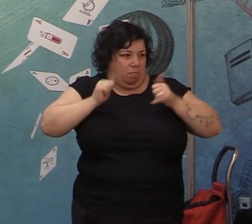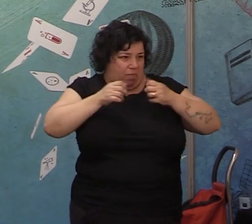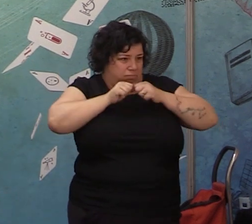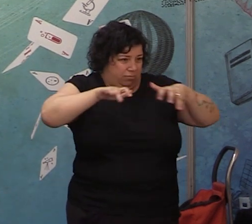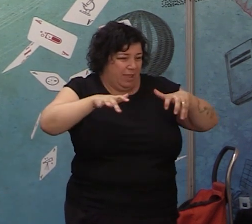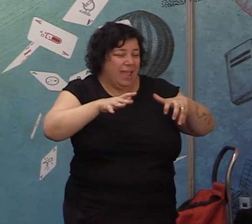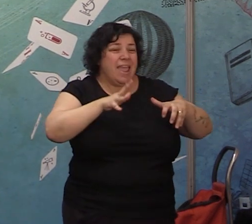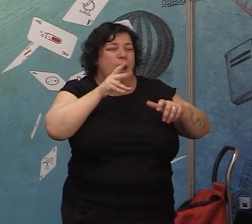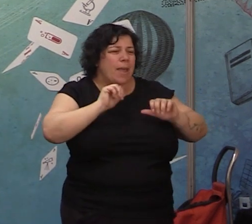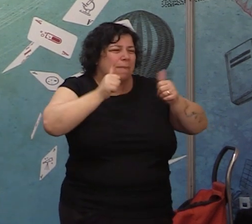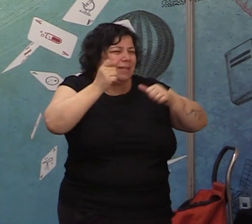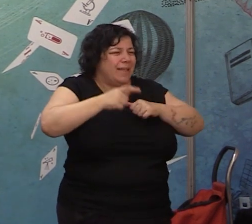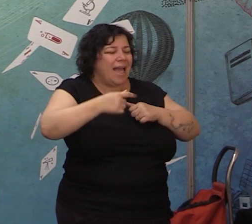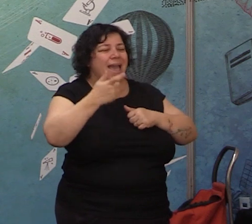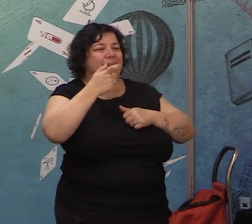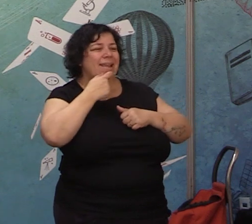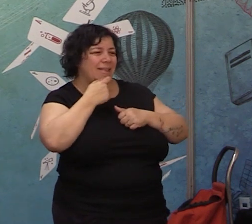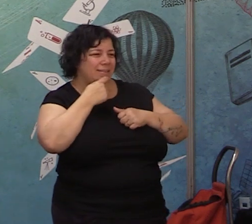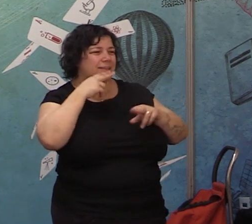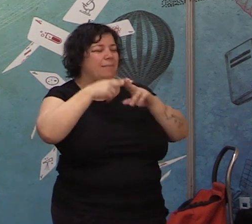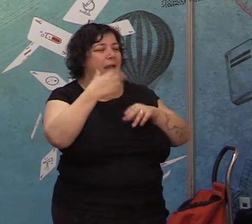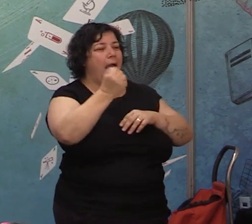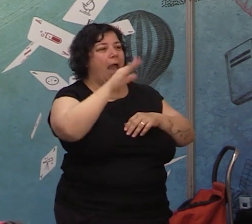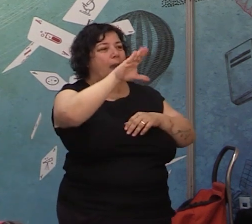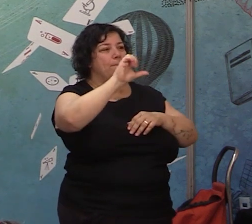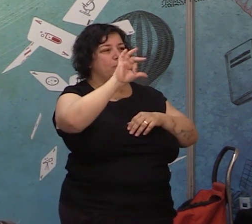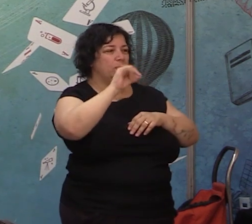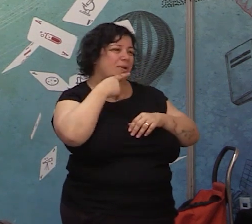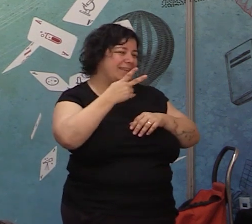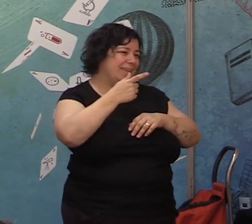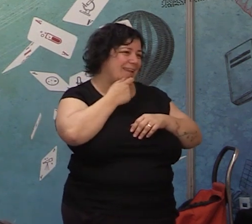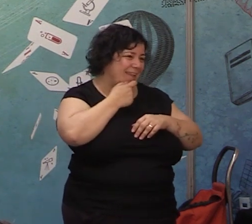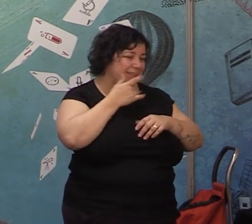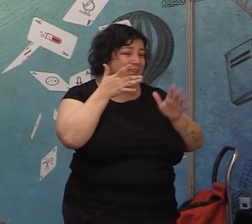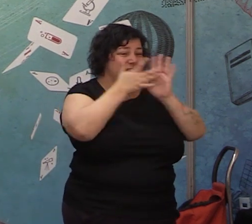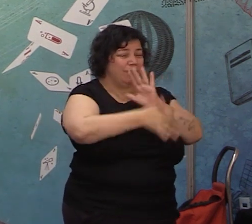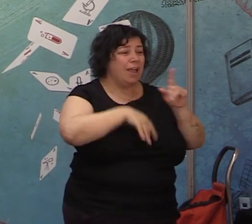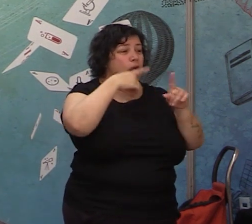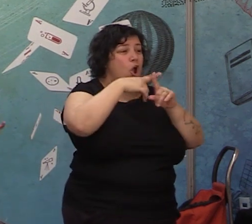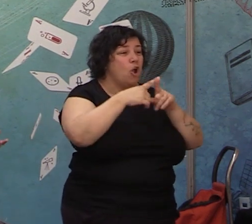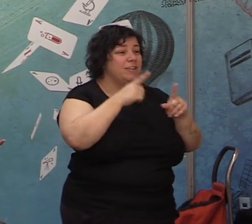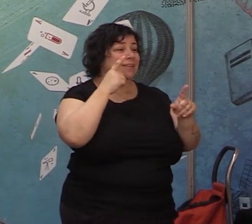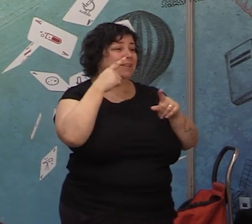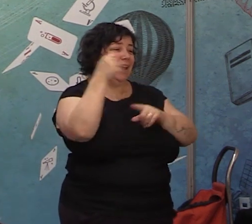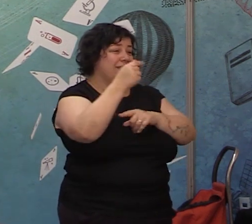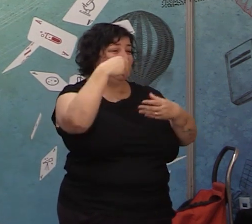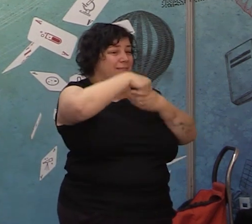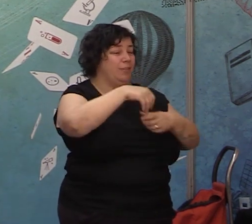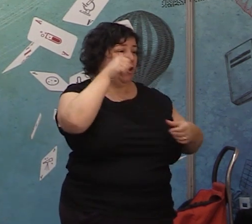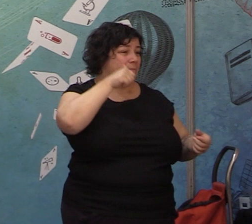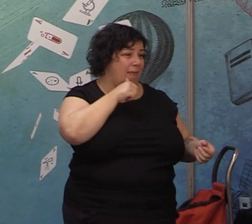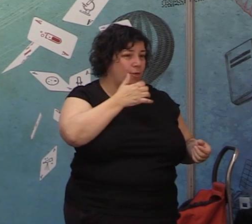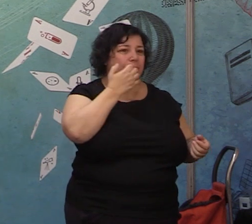hablamos en inglés, ¿no? Le decimos los APOS. Los APOS son efectos adversos en los embarazos,